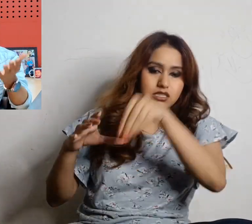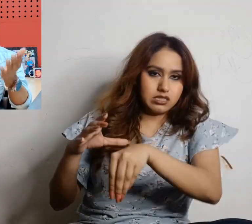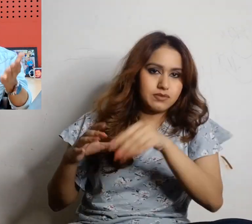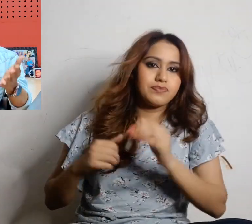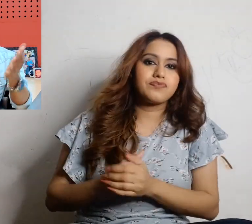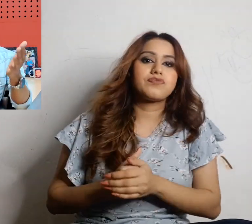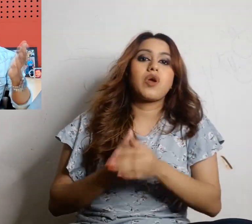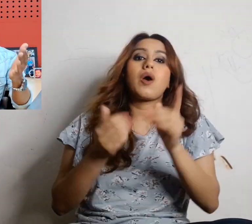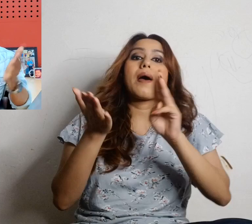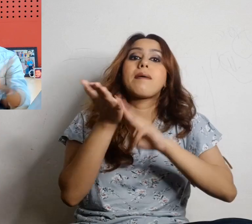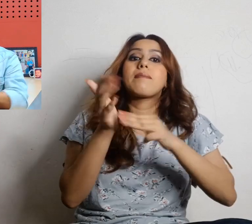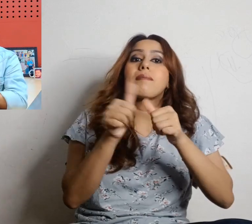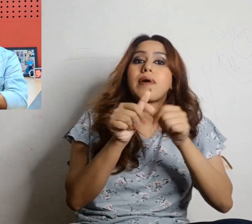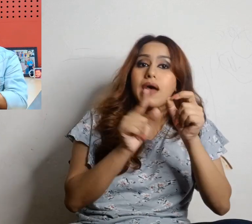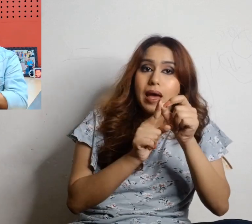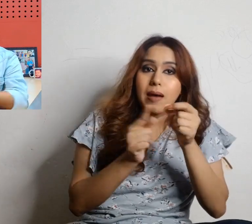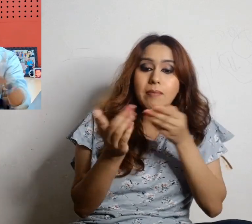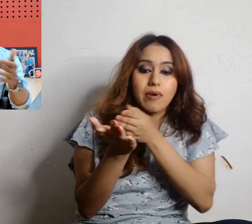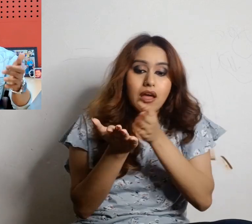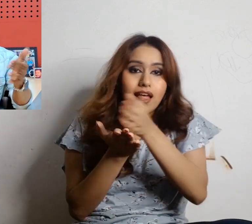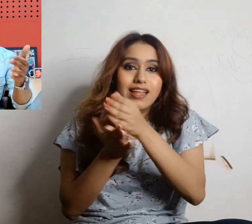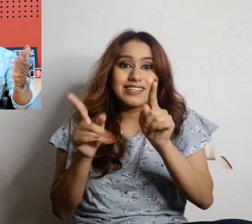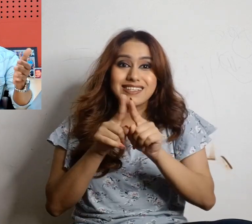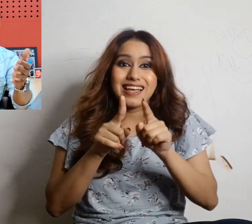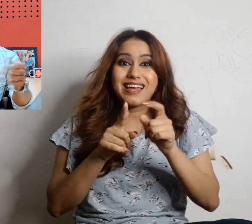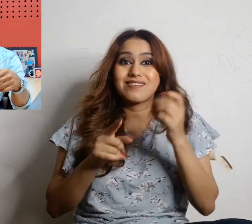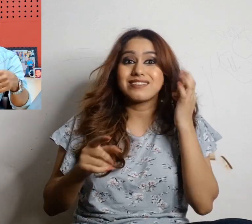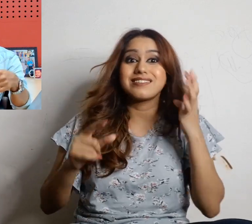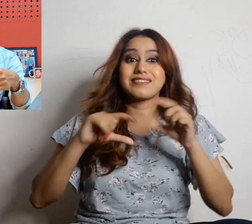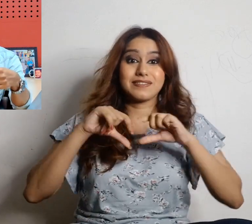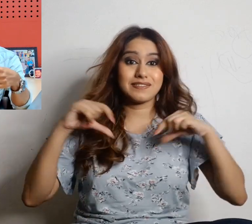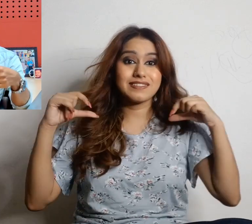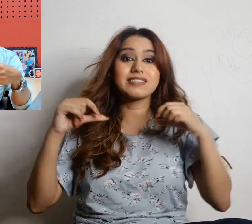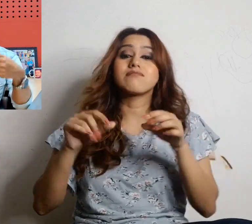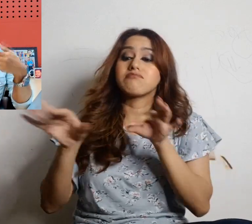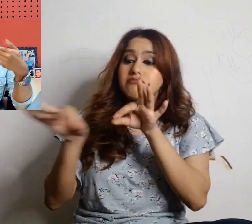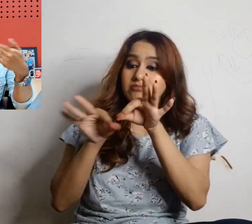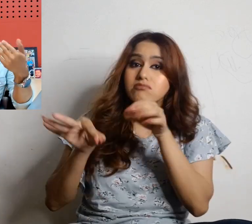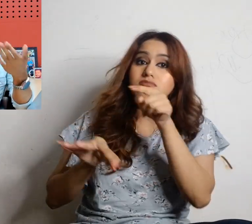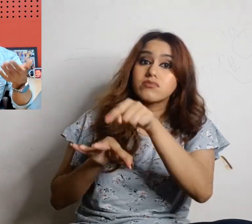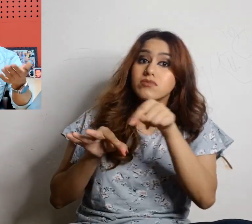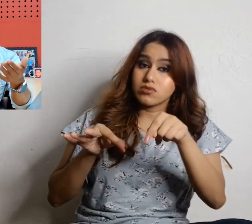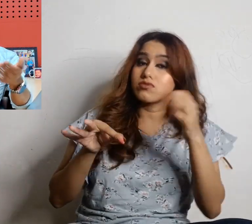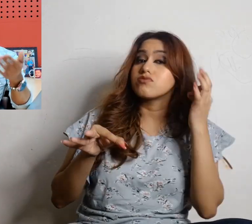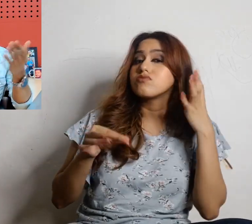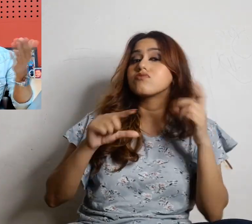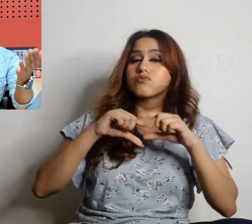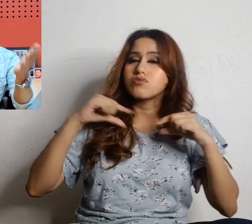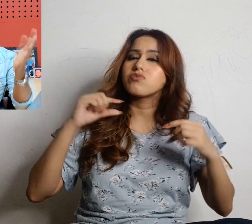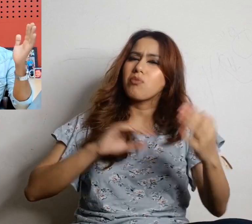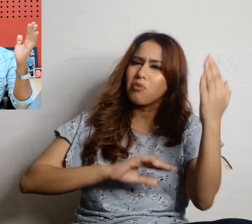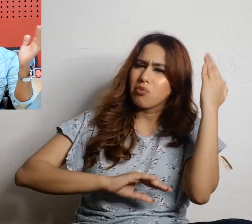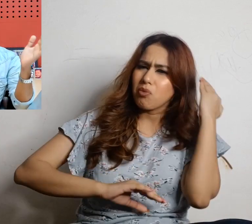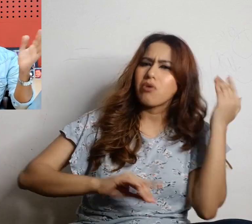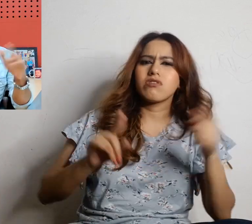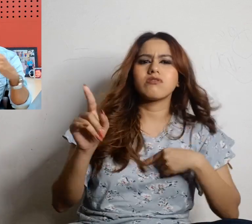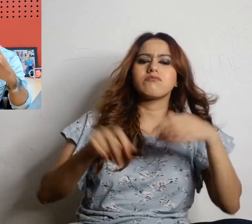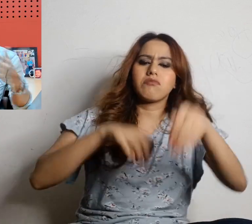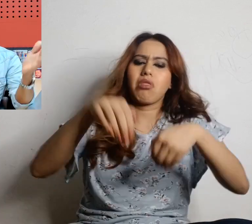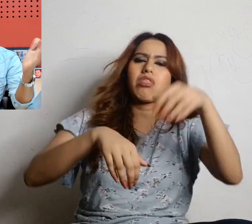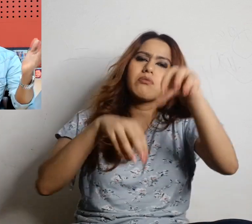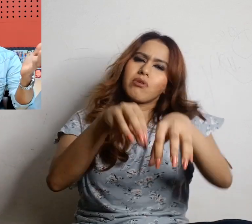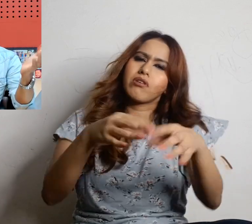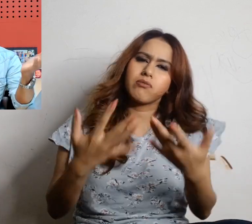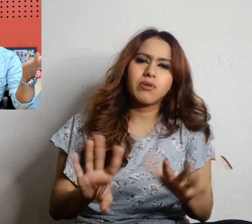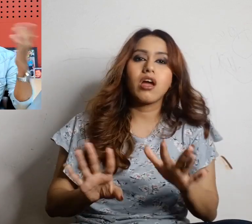थे और साथ में एक नक्शा था, उस खजाने तक पहुंचने का नक्शा। मुखिया जी ने बच्चे को बता दिया कि बेटा ये खजाना है, बहुत पहले मैंने गाड़ा था,